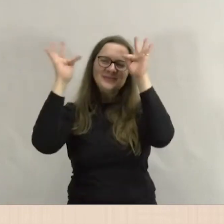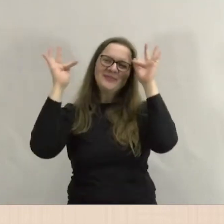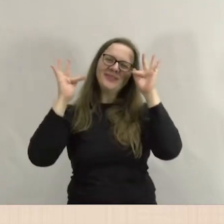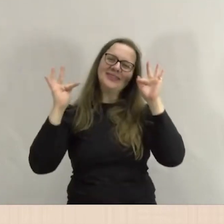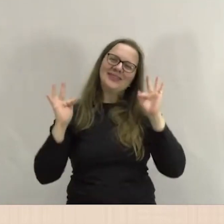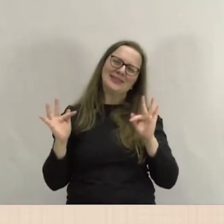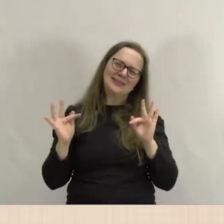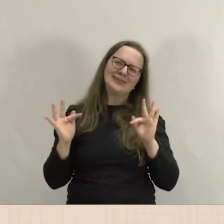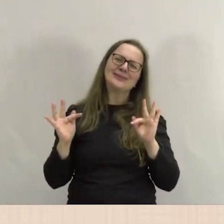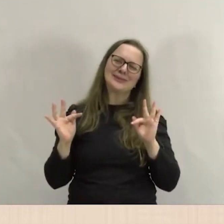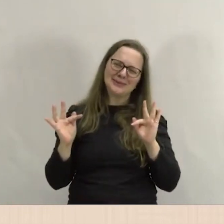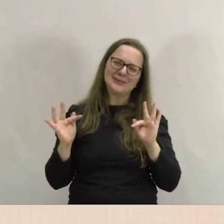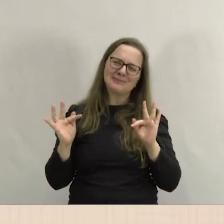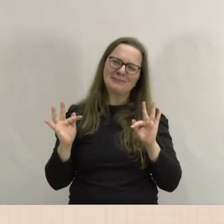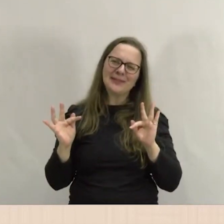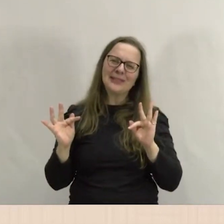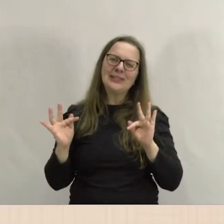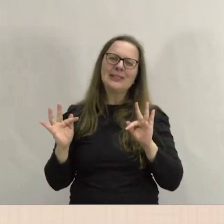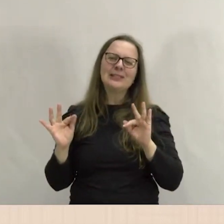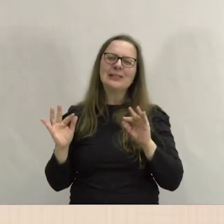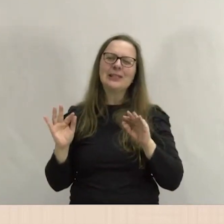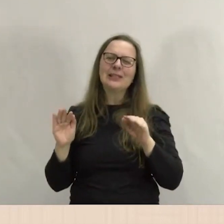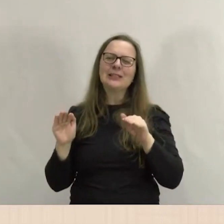Somos uma nação com ordem.